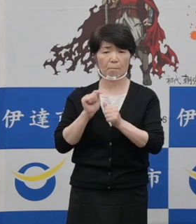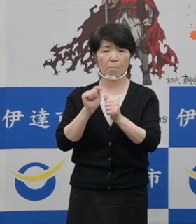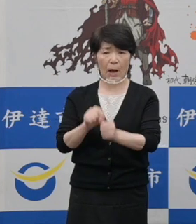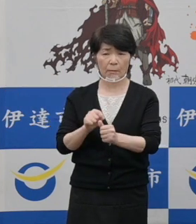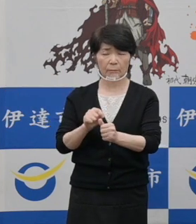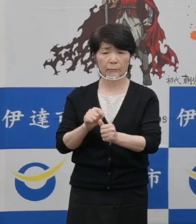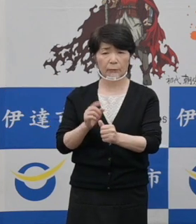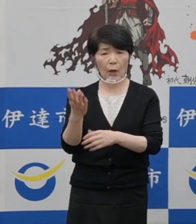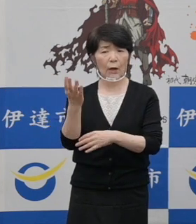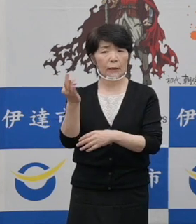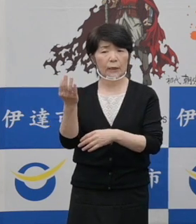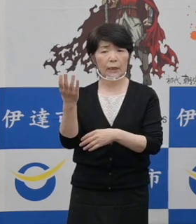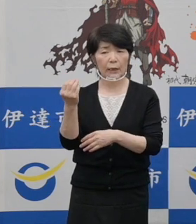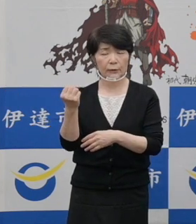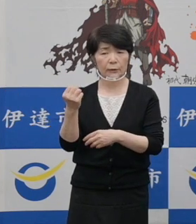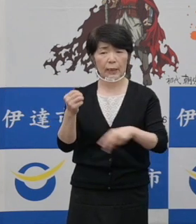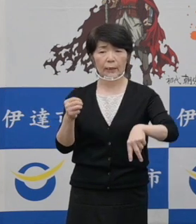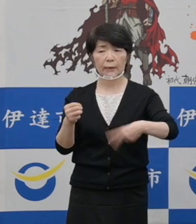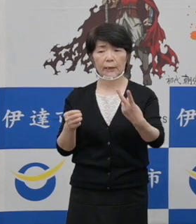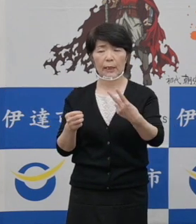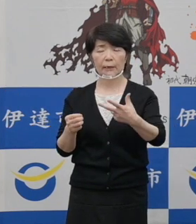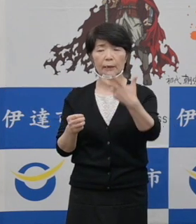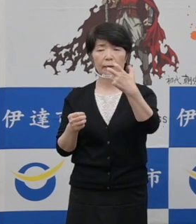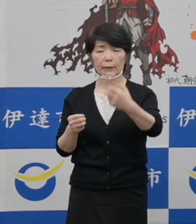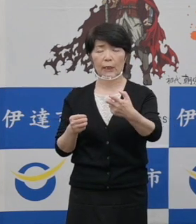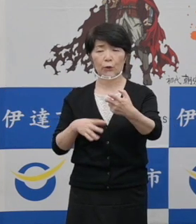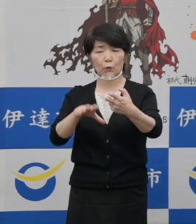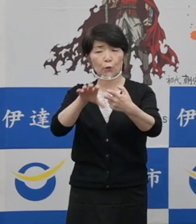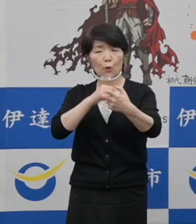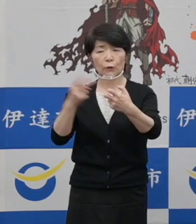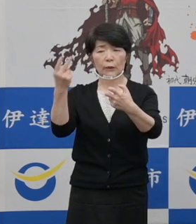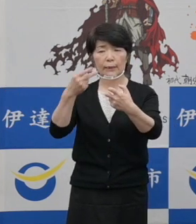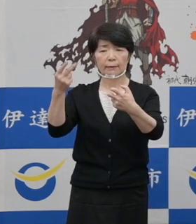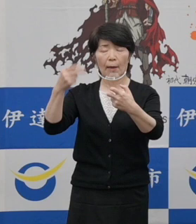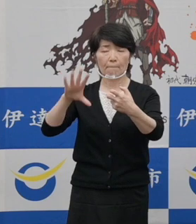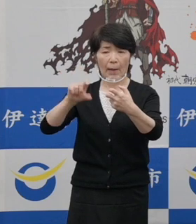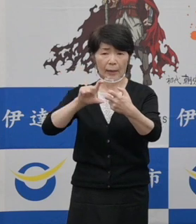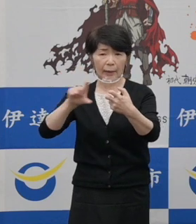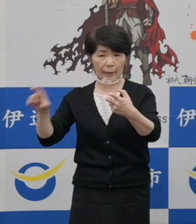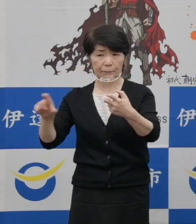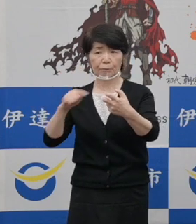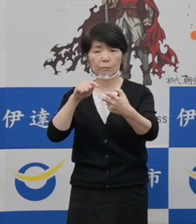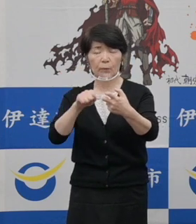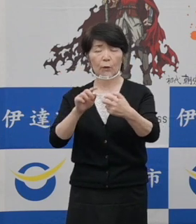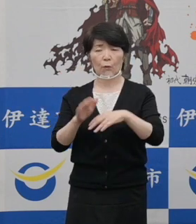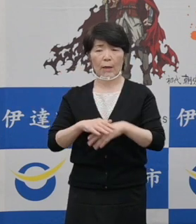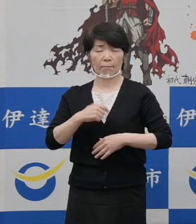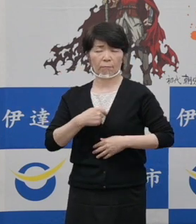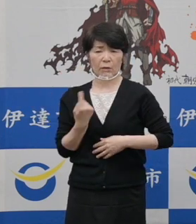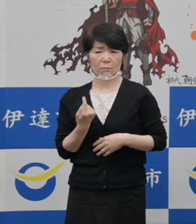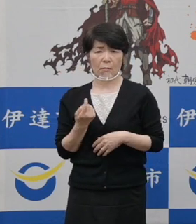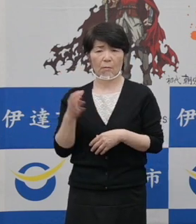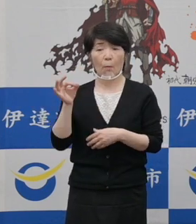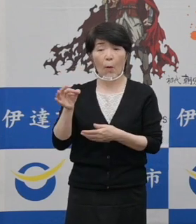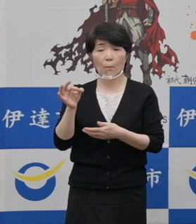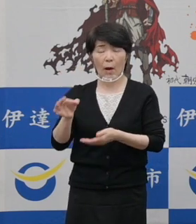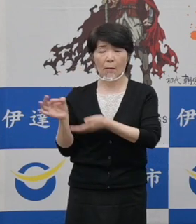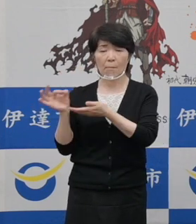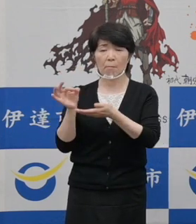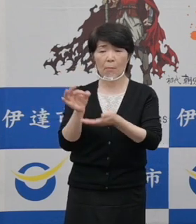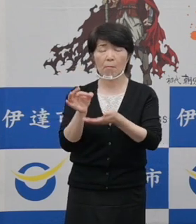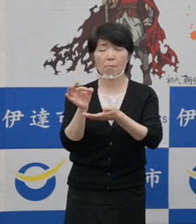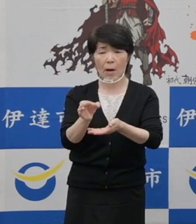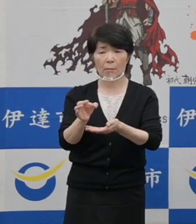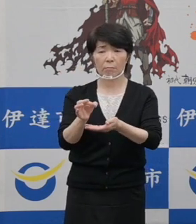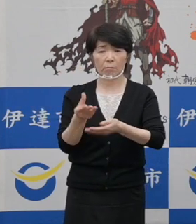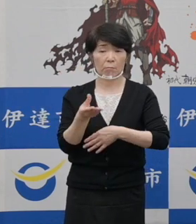が272億7000万円、自己財源で返済するものを